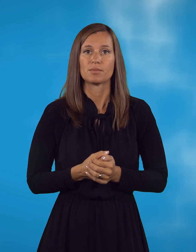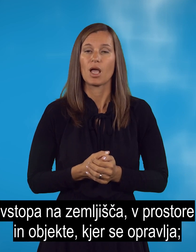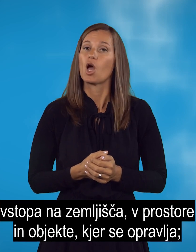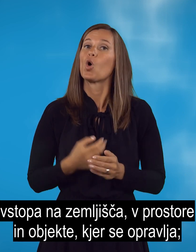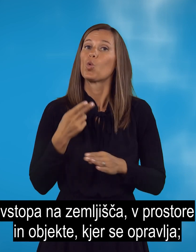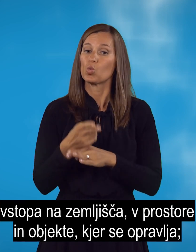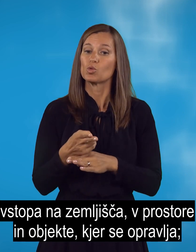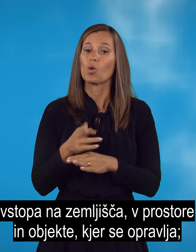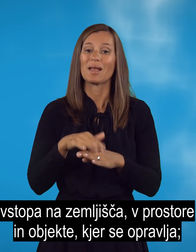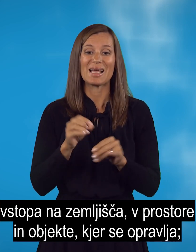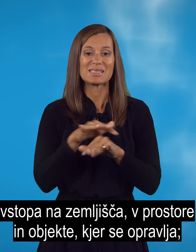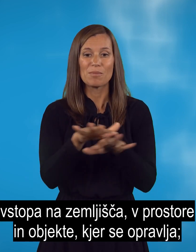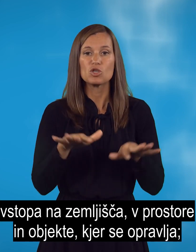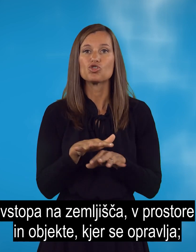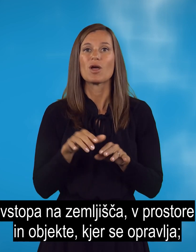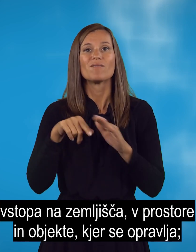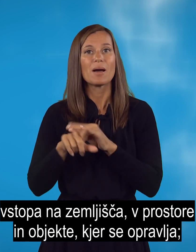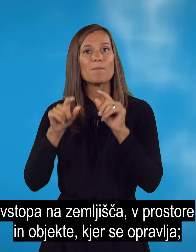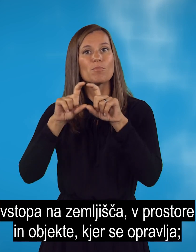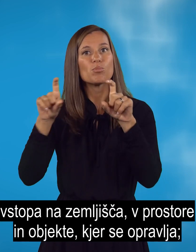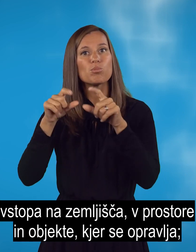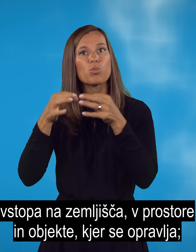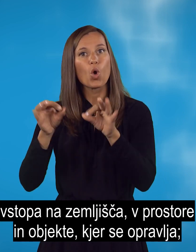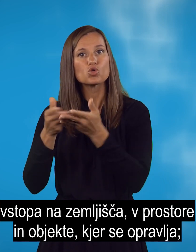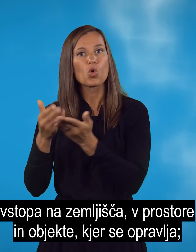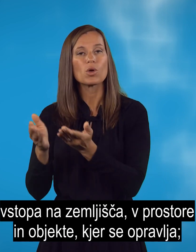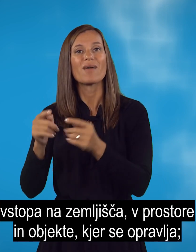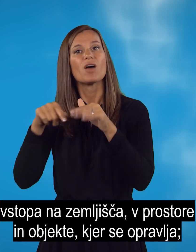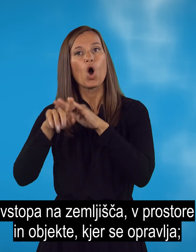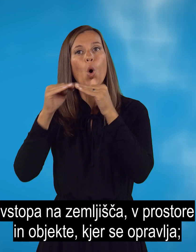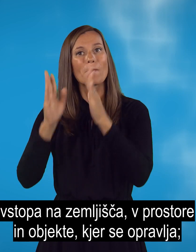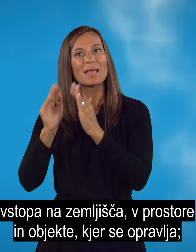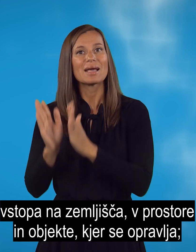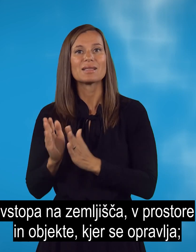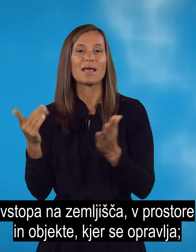Vstopa na zemljišča, v prostore in objekte, kjer se opravlja.